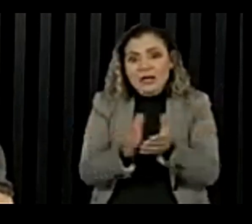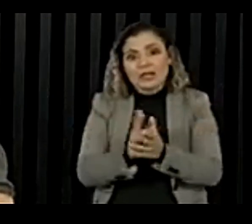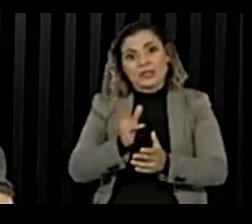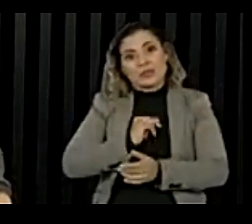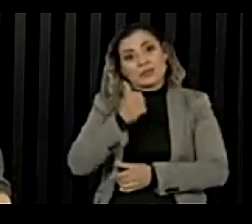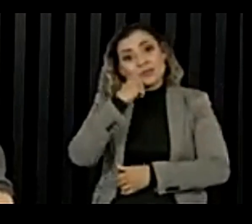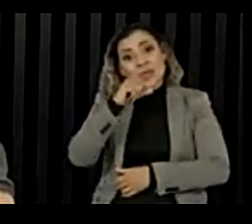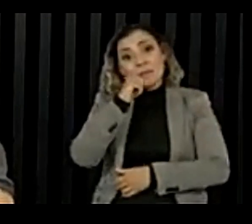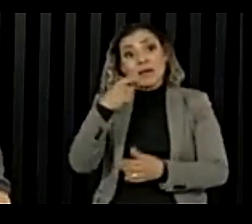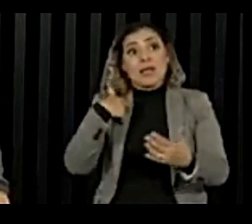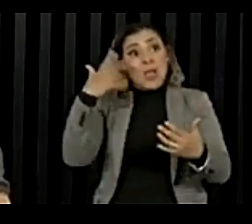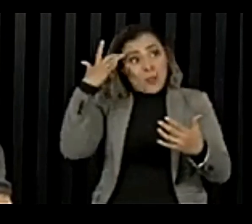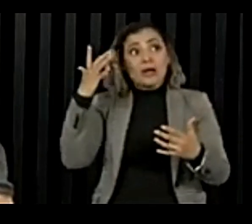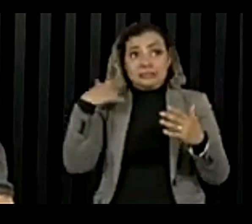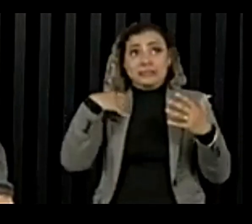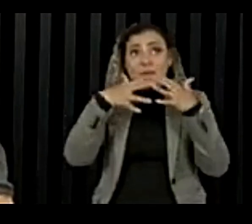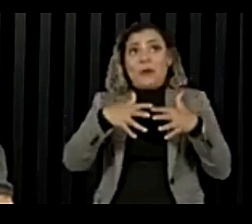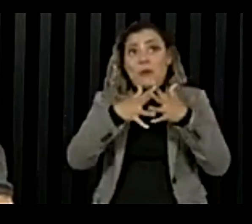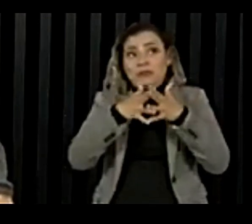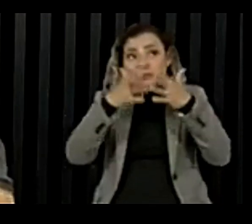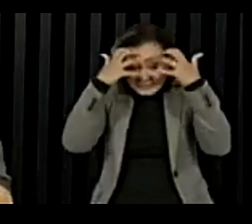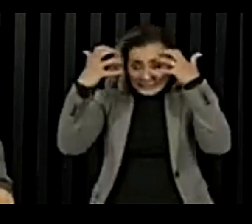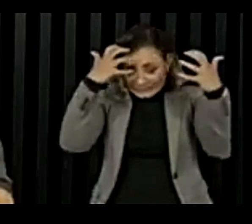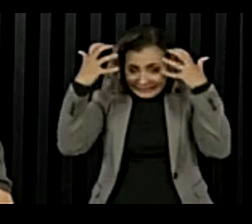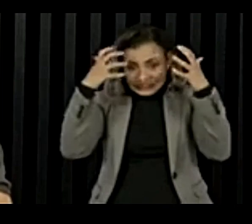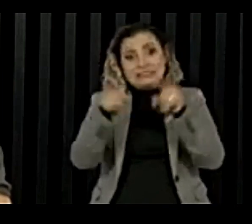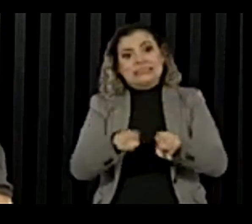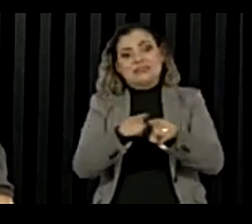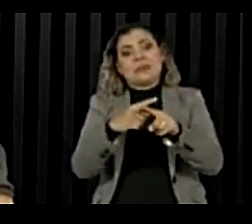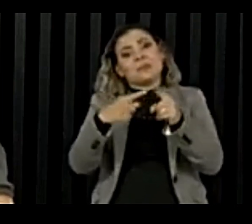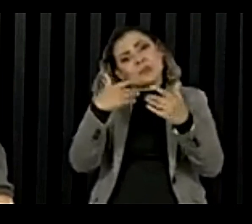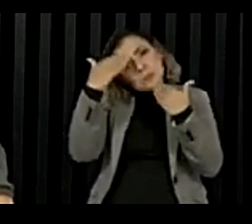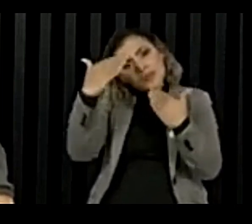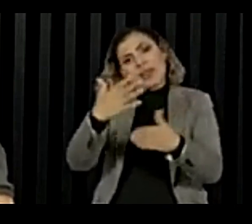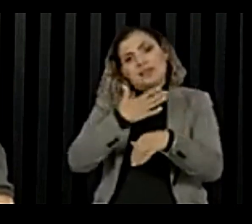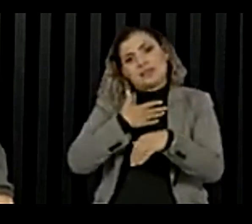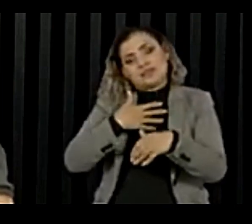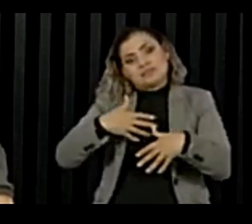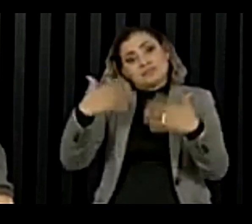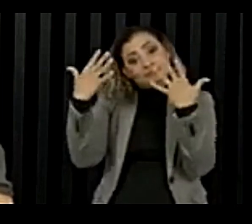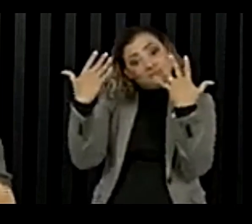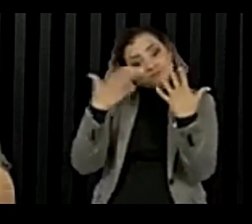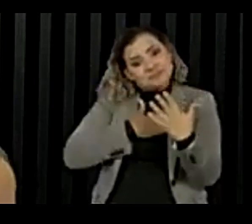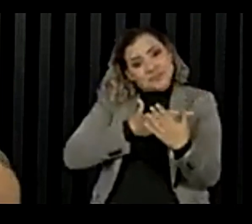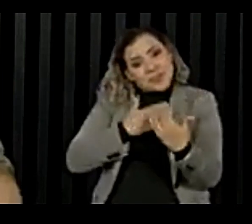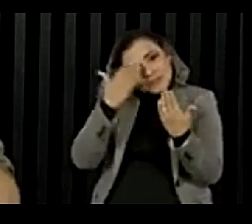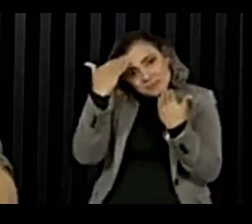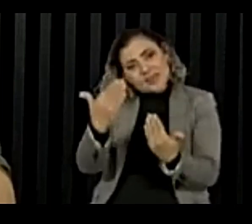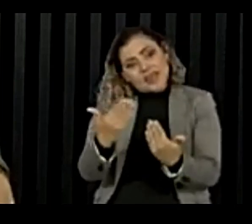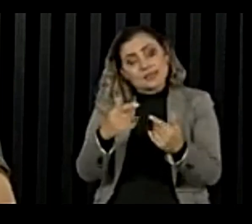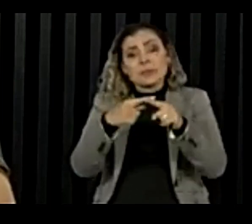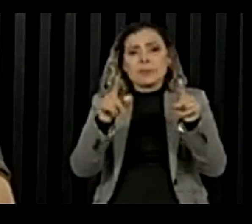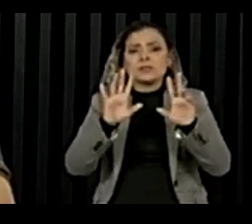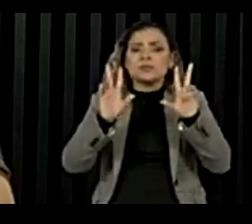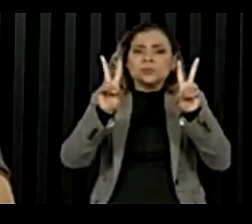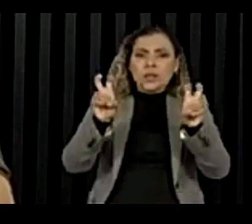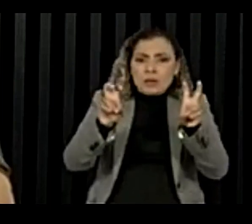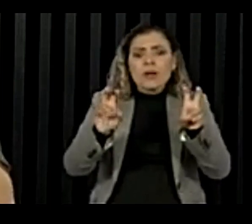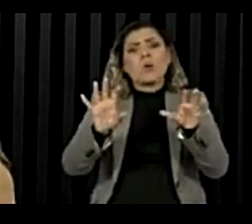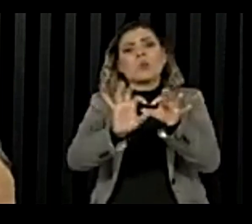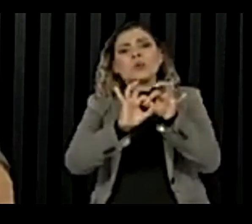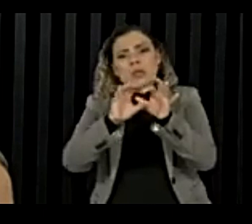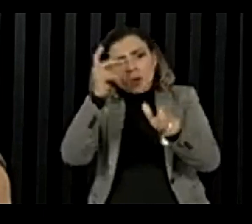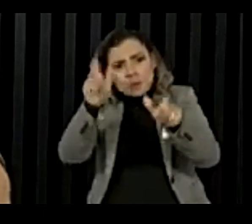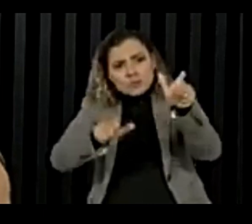nesse momento, deve estar muito confusa. Eu agradeço o elogio. E sobre essa questão da coalizão, da união das